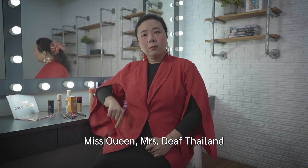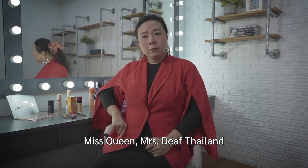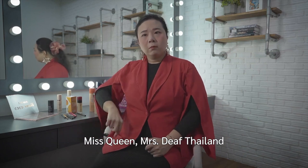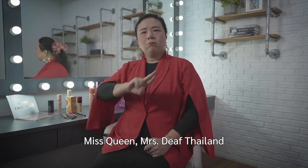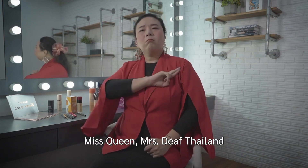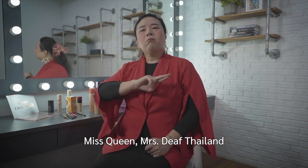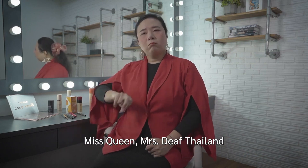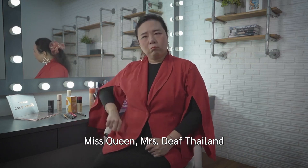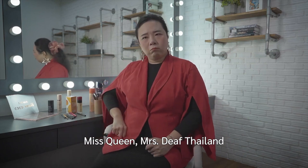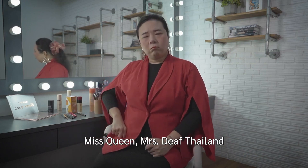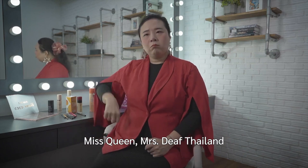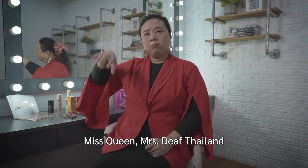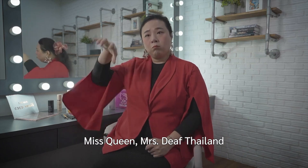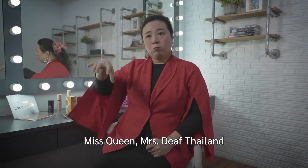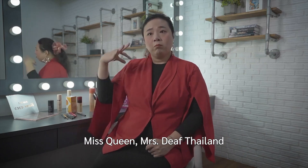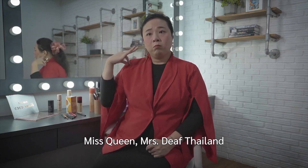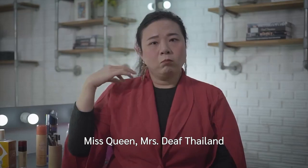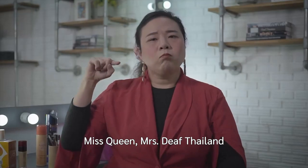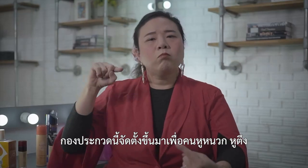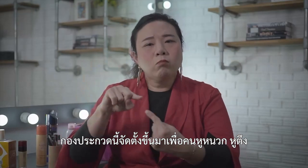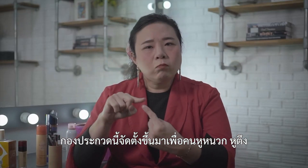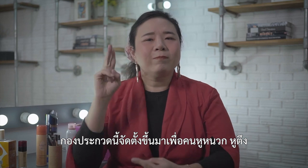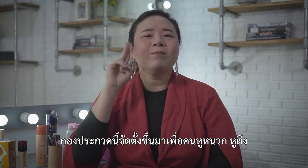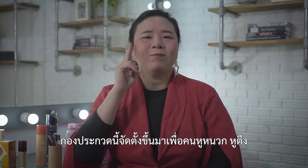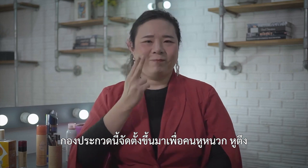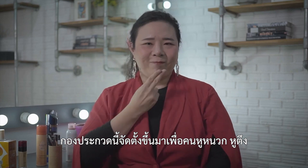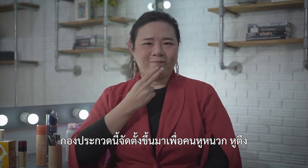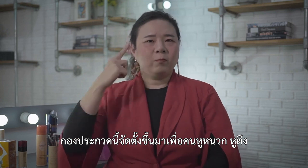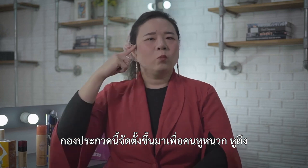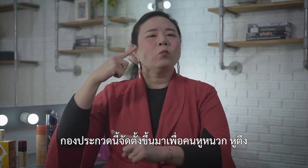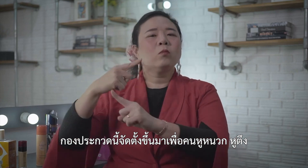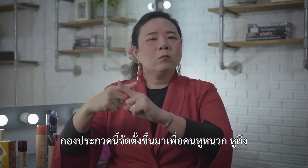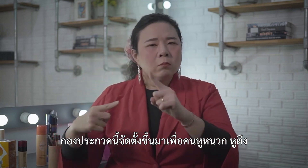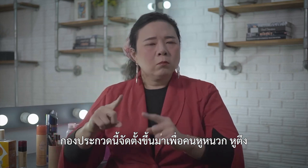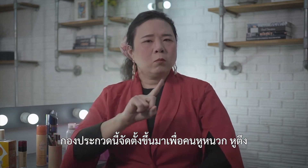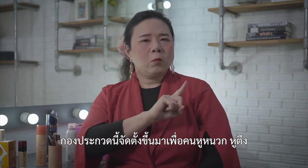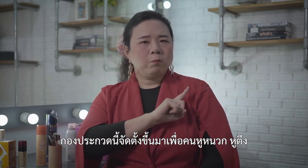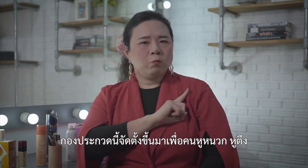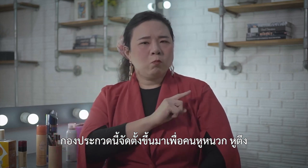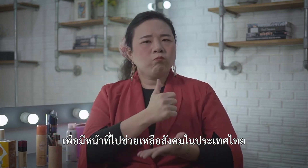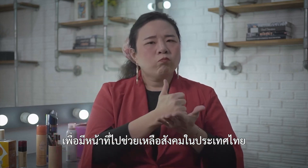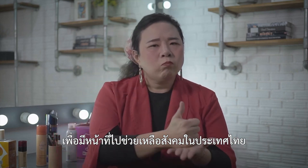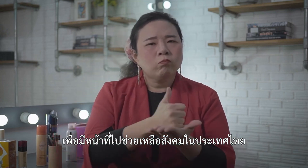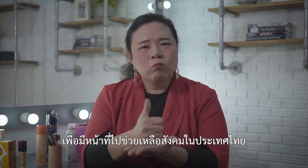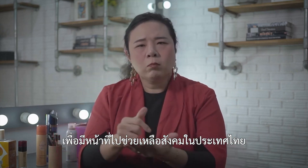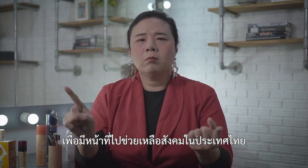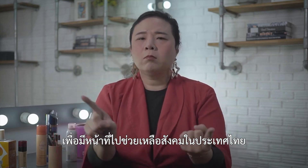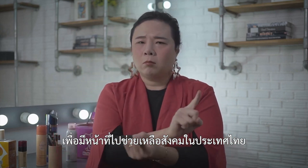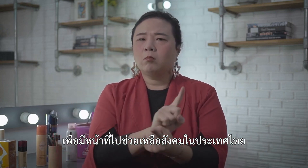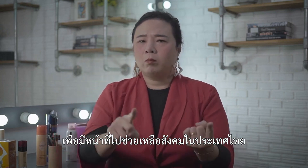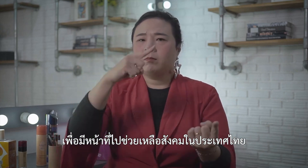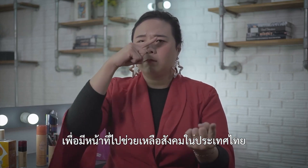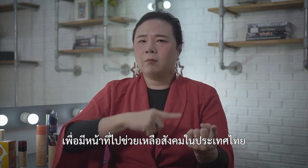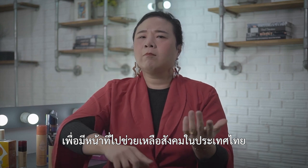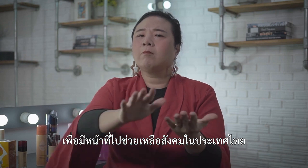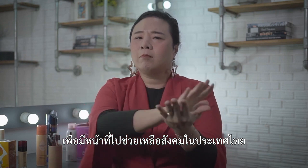Meet, Queen, Mrs. Debt Thailandกองประกวดนี้จะตั้งขึมาเพื่อคนหูหนวกหูตึงเพื่อมีหน้าท